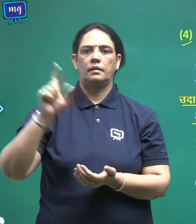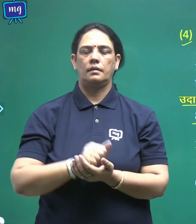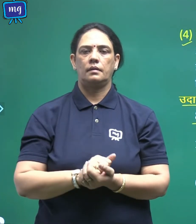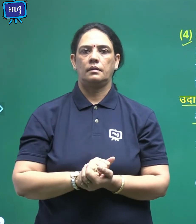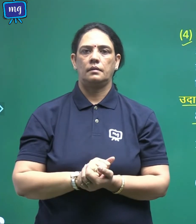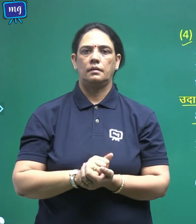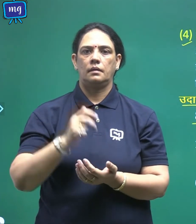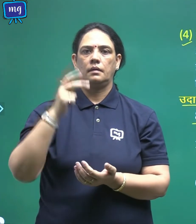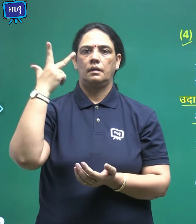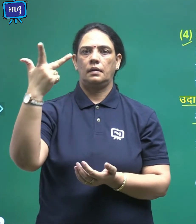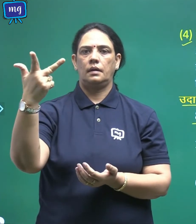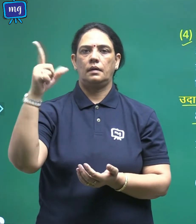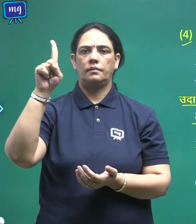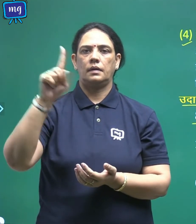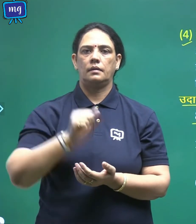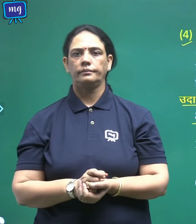81।